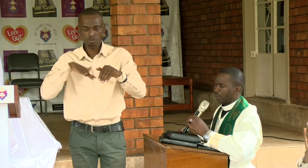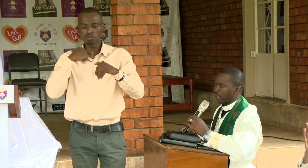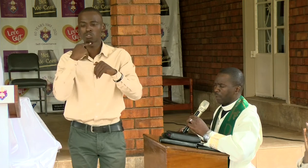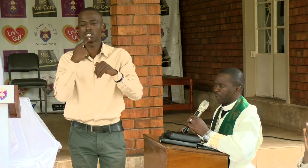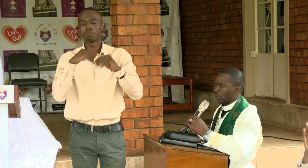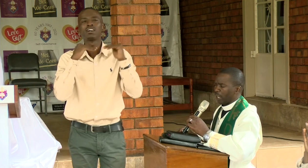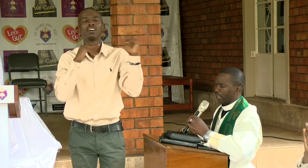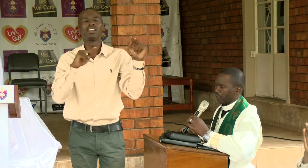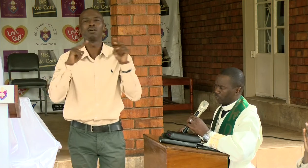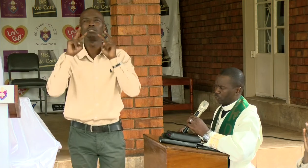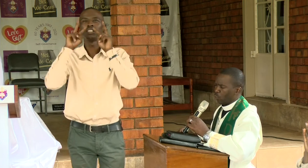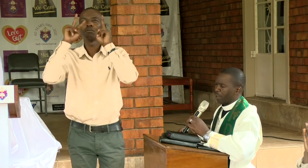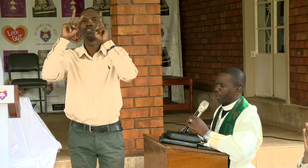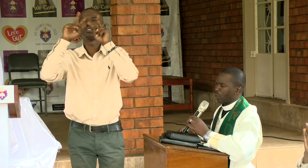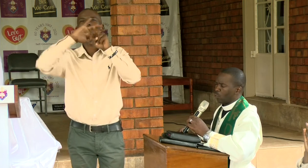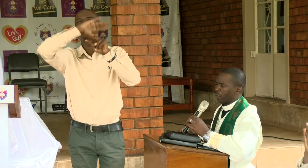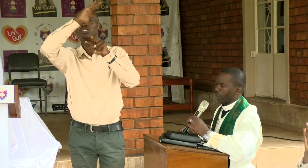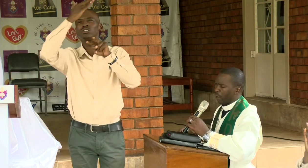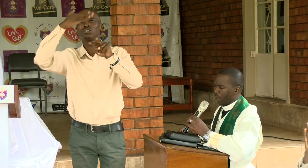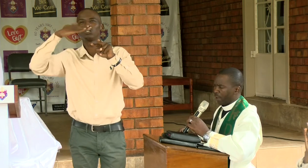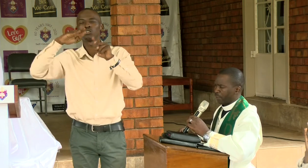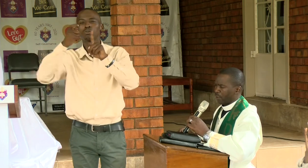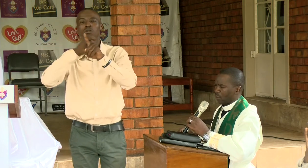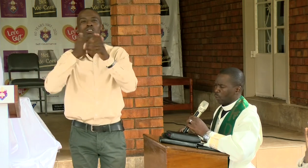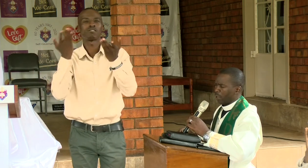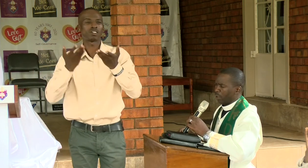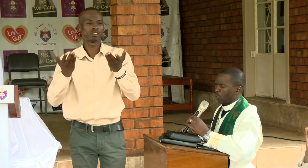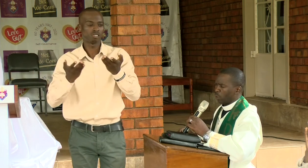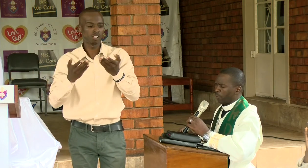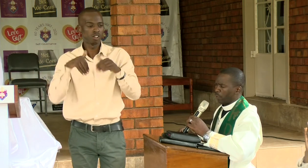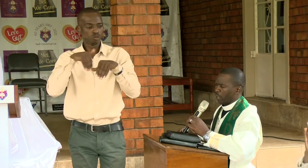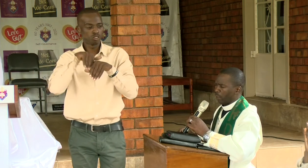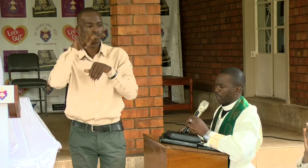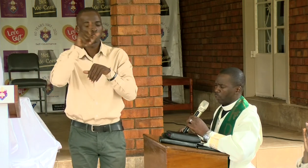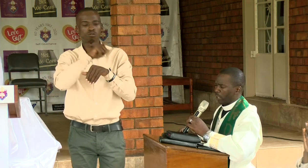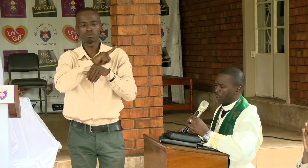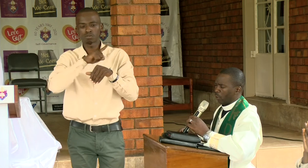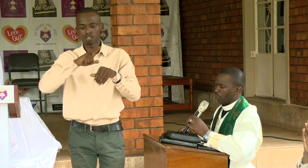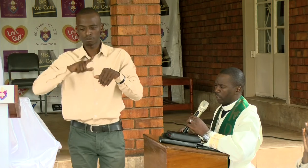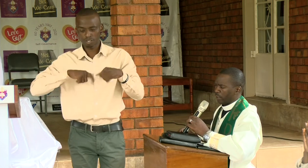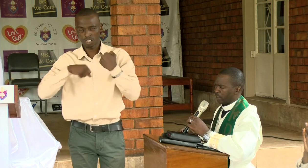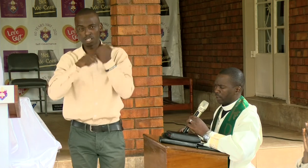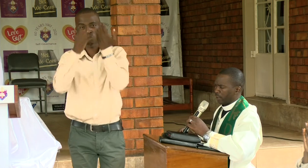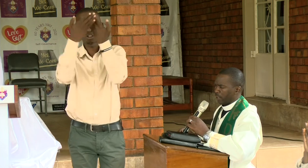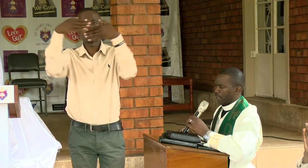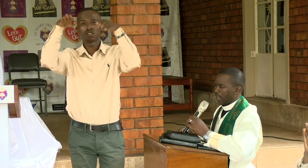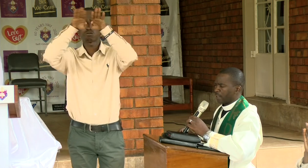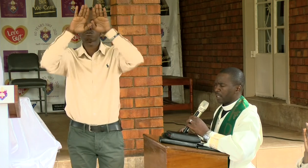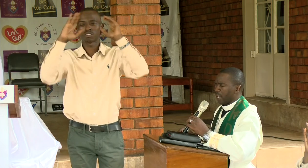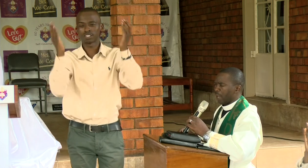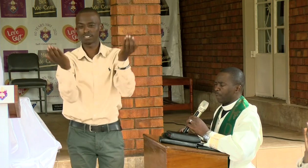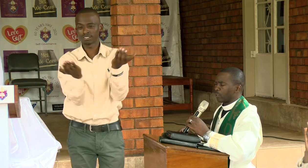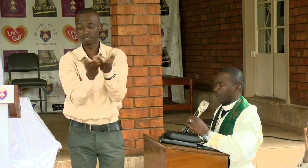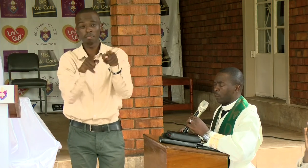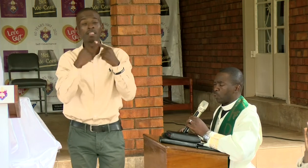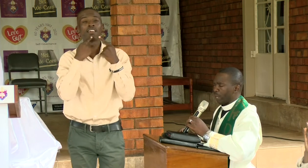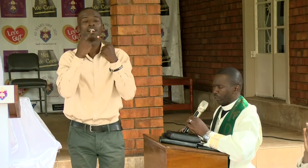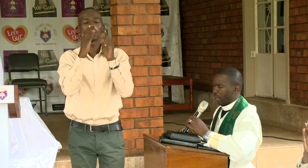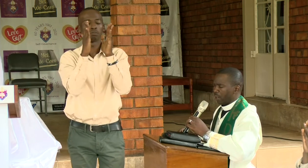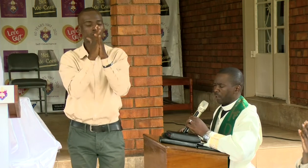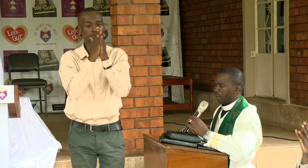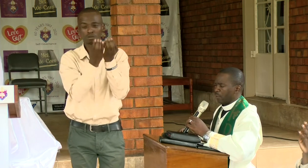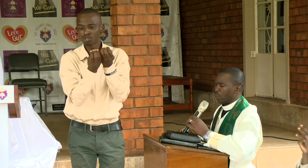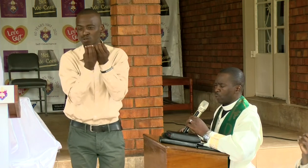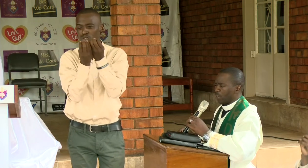agamba naye musa amaaso gange eri ensozi okubeerawaka nkulivaawa, kubeerawaka nkuliva eri Mukama eyakola eggulu n'ensi. Ate era agamba musabe